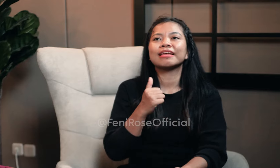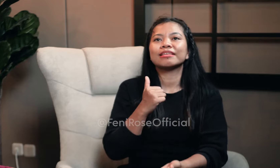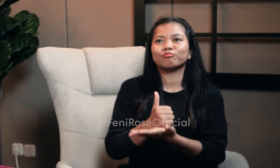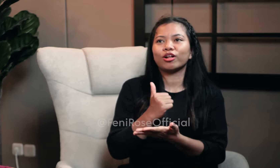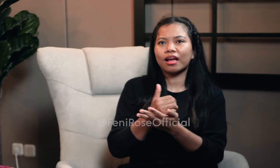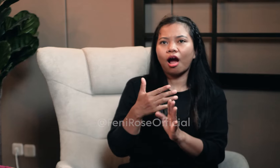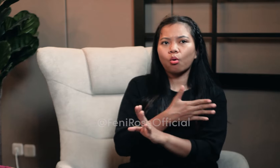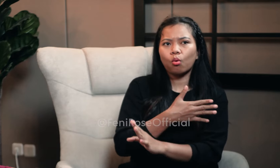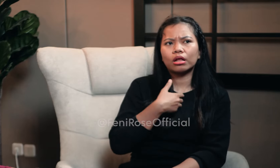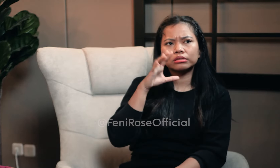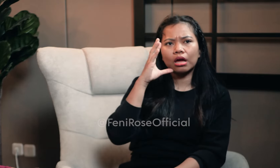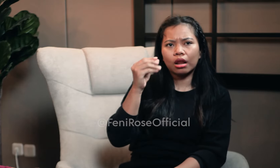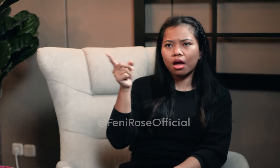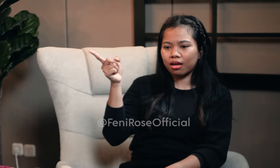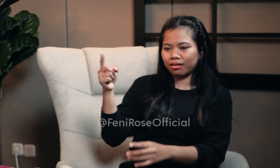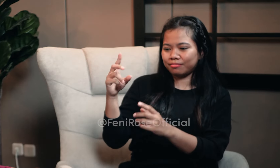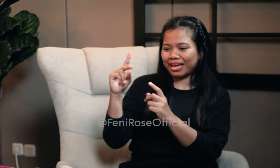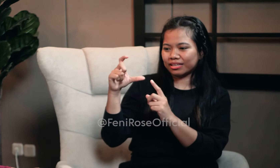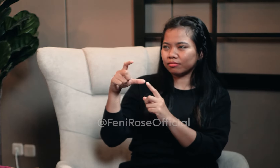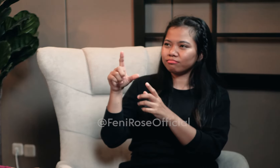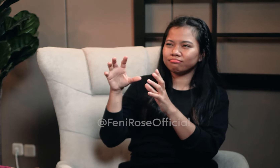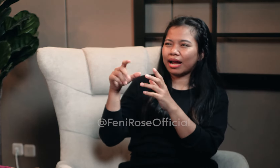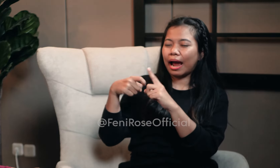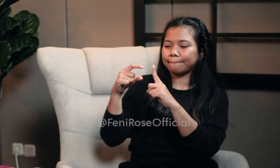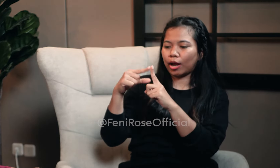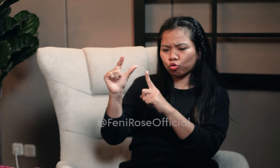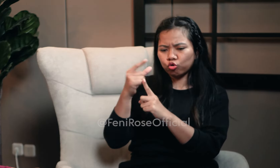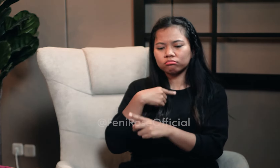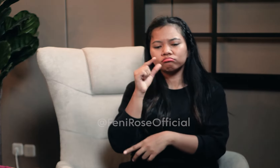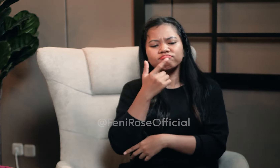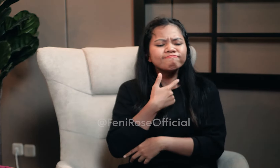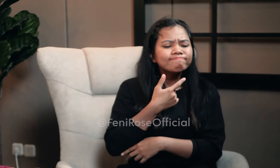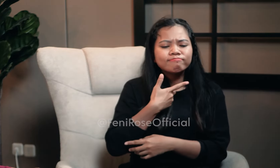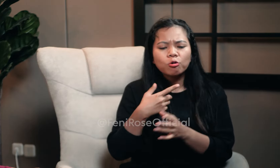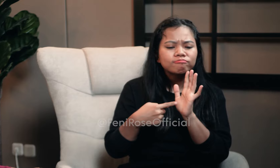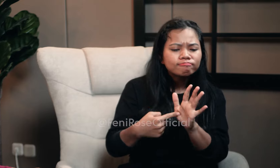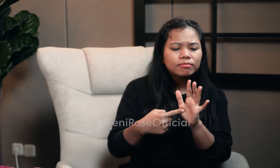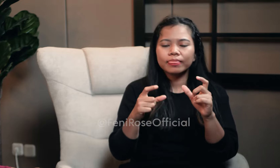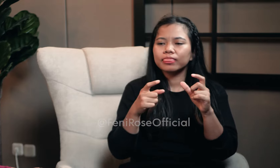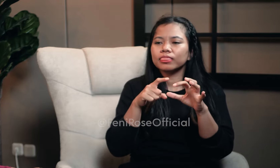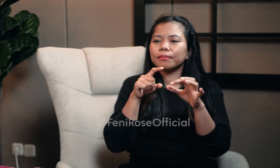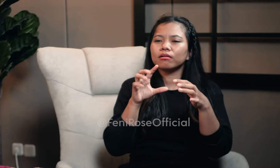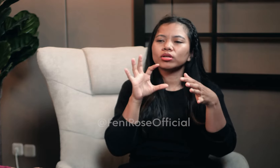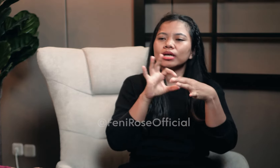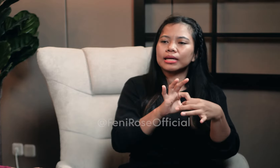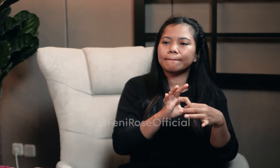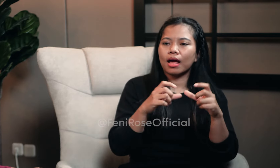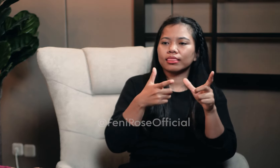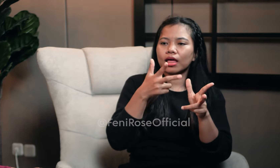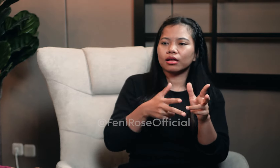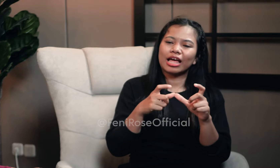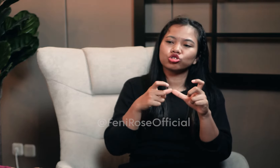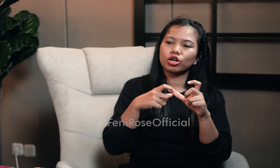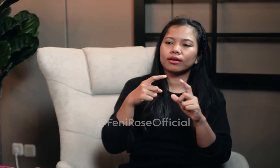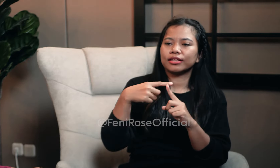eh sebetulnya dari awal he ee Sebetulnya saya sudah berusaha advokasi TP